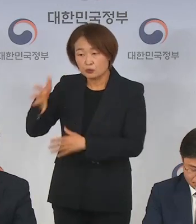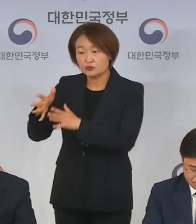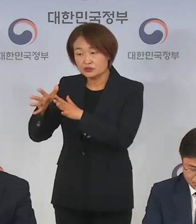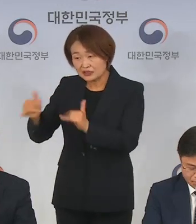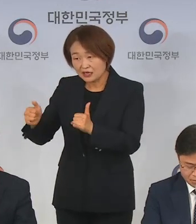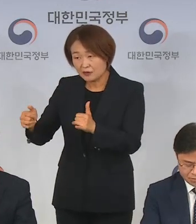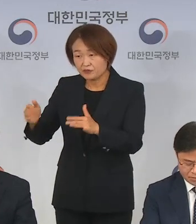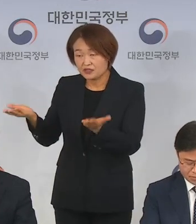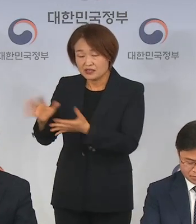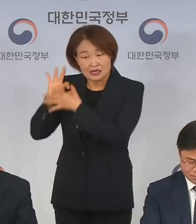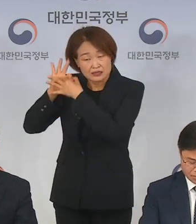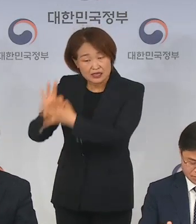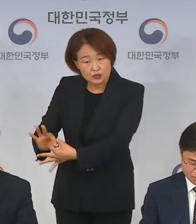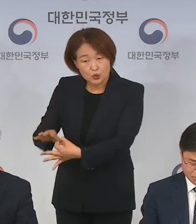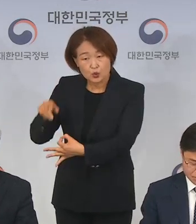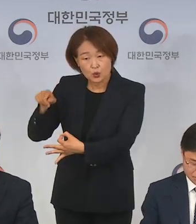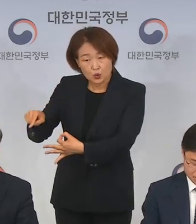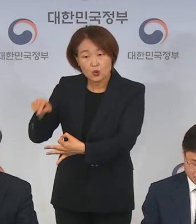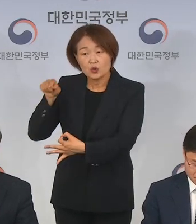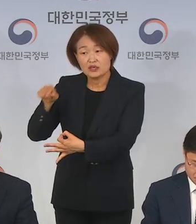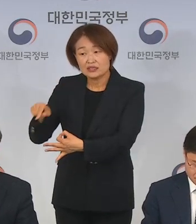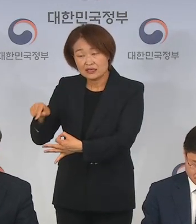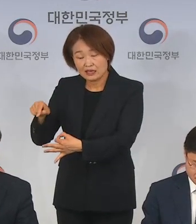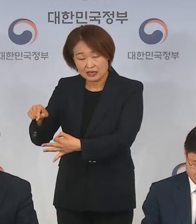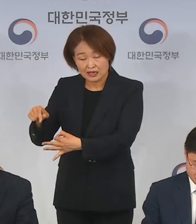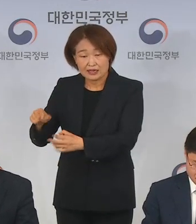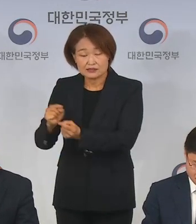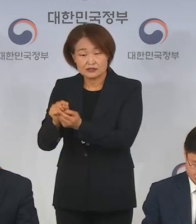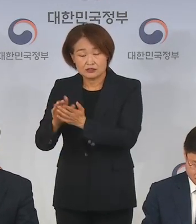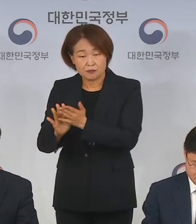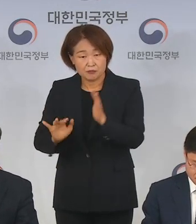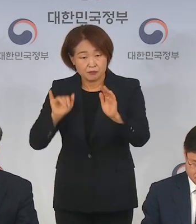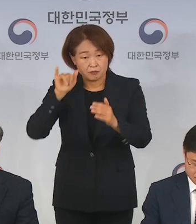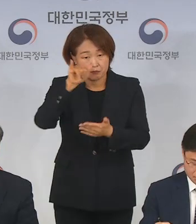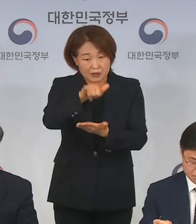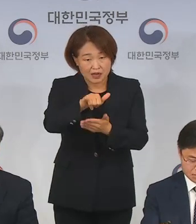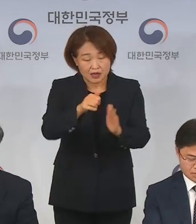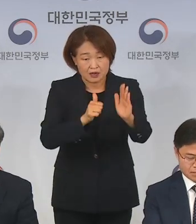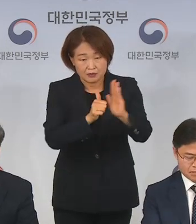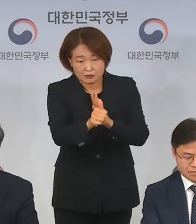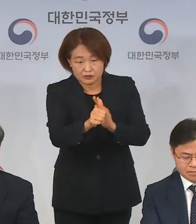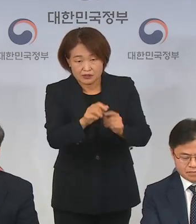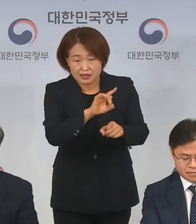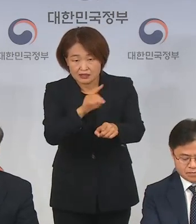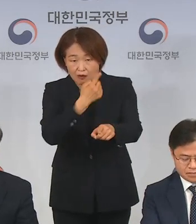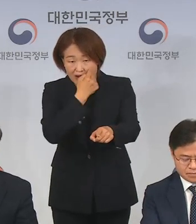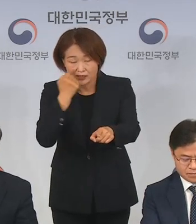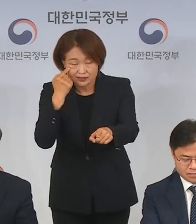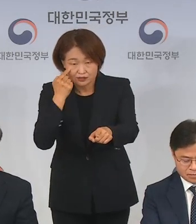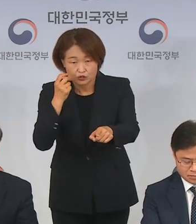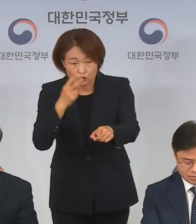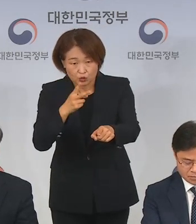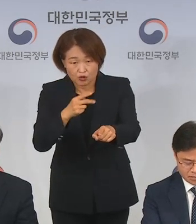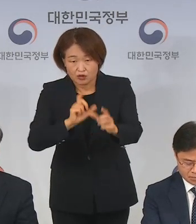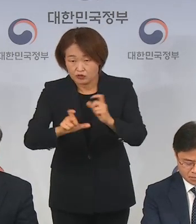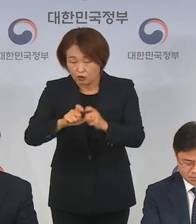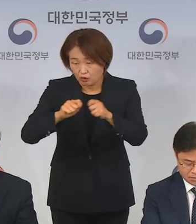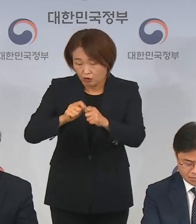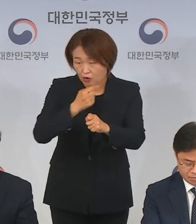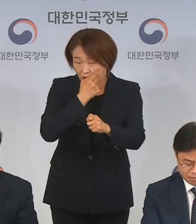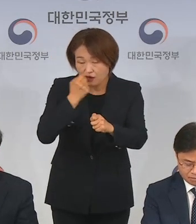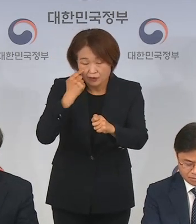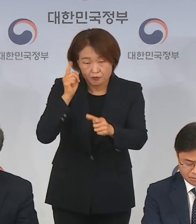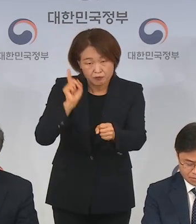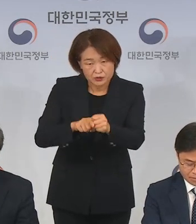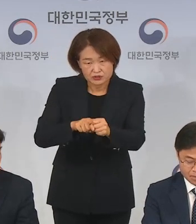확인하는 이게 힘을 실어주기 위해서 지금 준비를 하는 과정이기 때문에 굳이 그렇게까지 확대 해석을 안 하셔도 제가 볼 때는 괜찮지 않을까